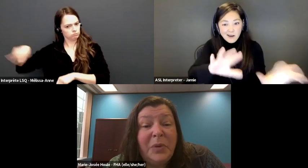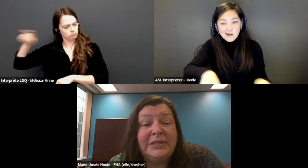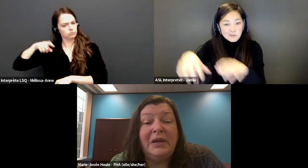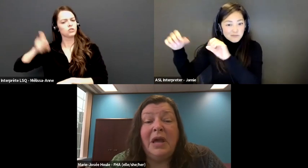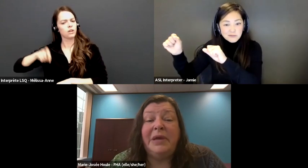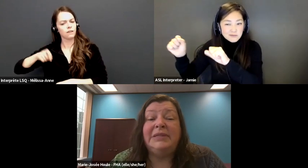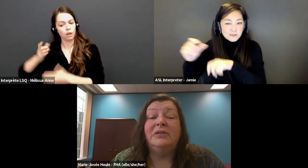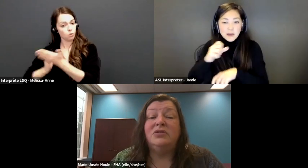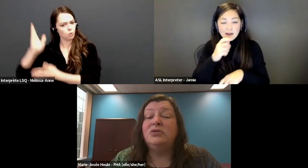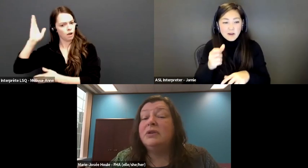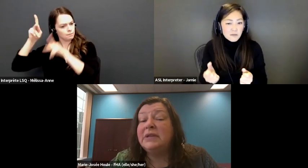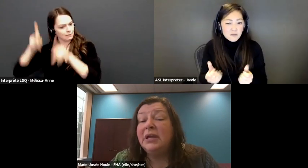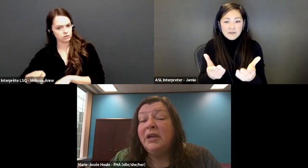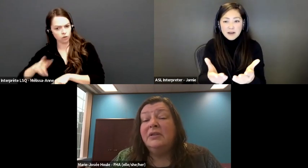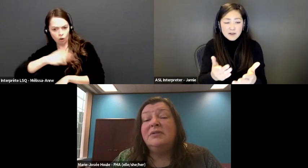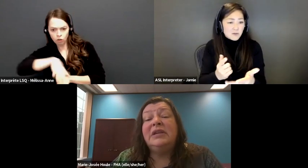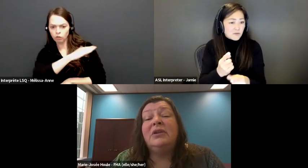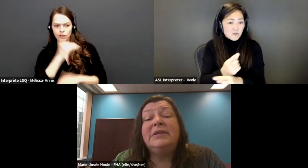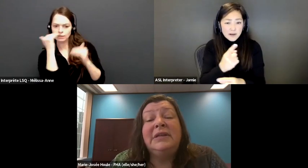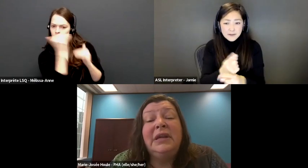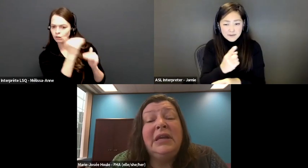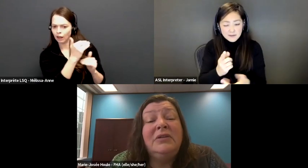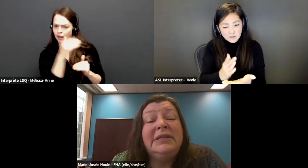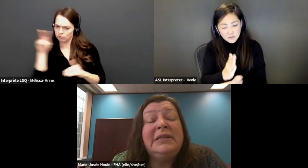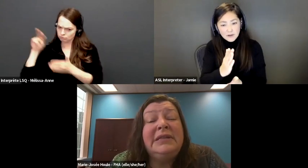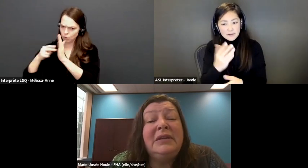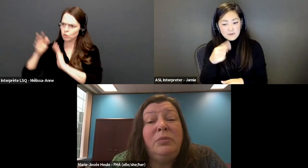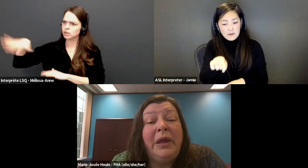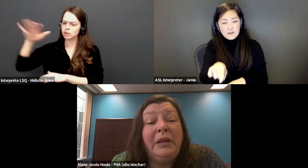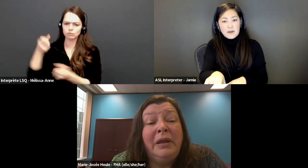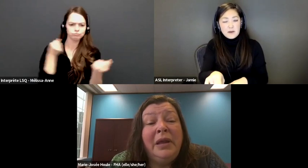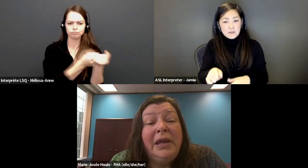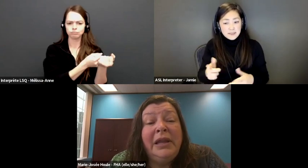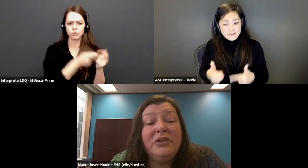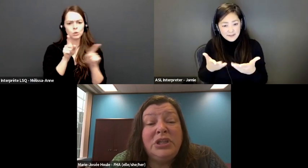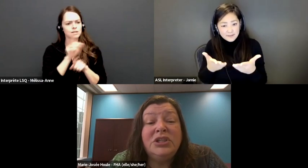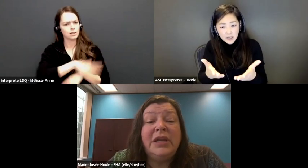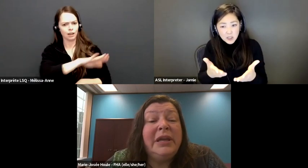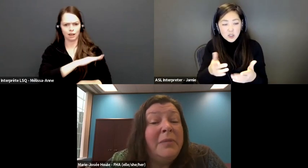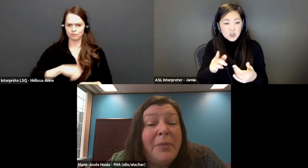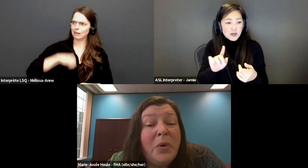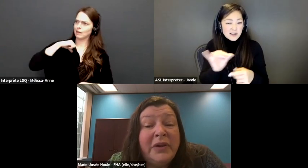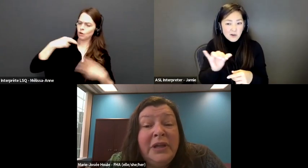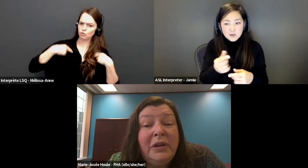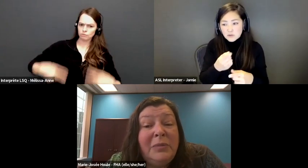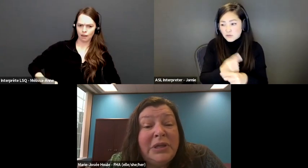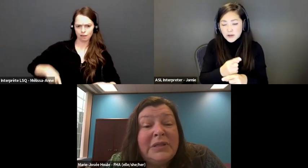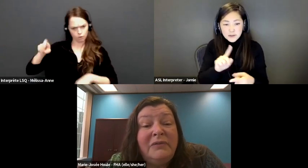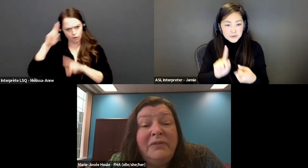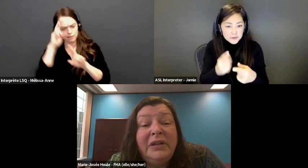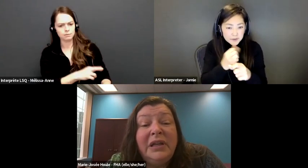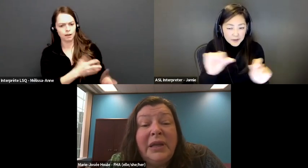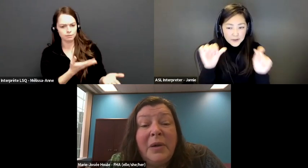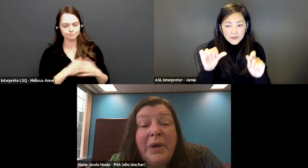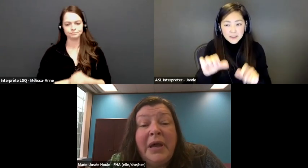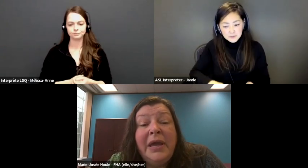ces personnes en matière de sûreté, de sécurité et de dignité humaine. Et la recherche a également montré que les personnes